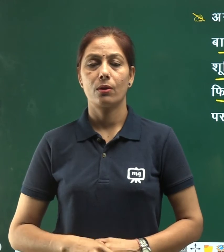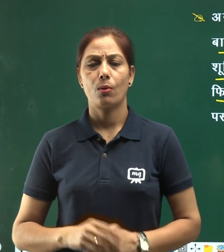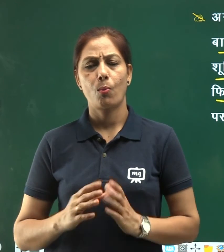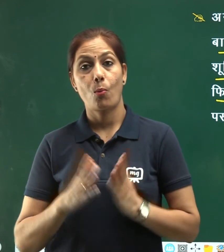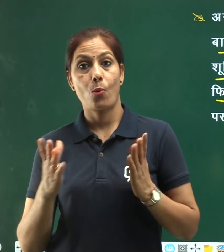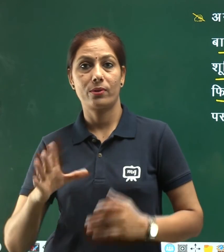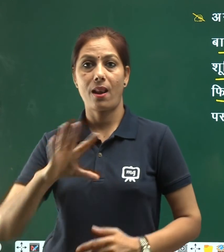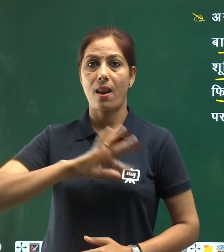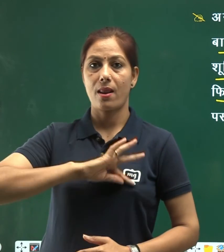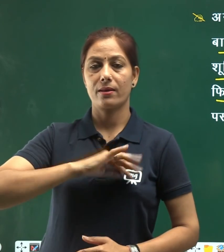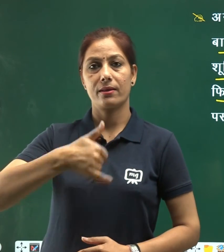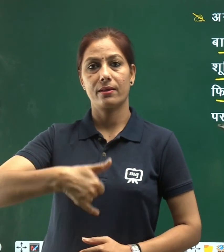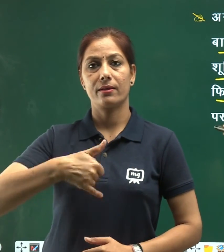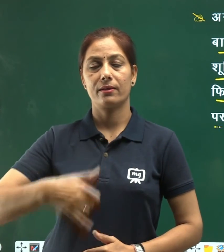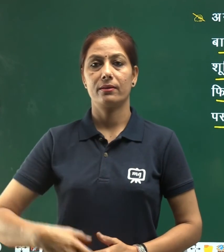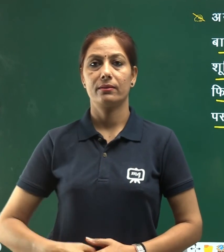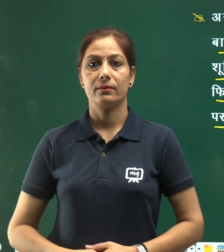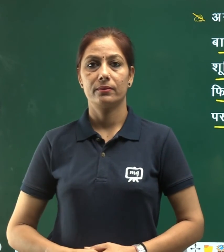बहुत पसंद की गई।